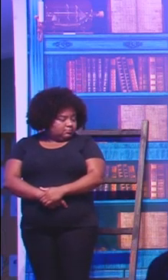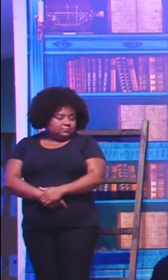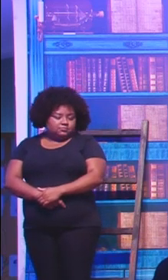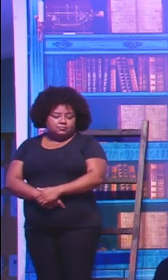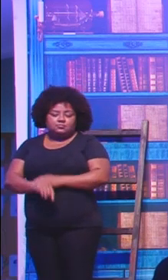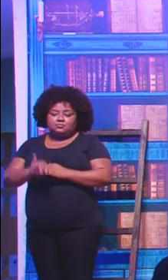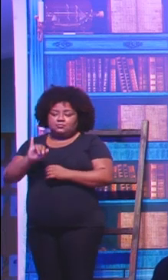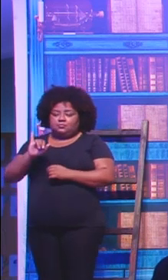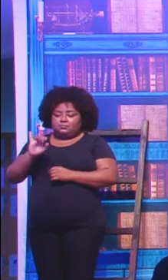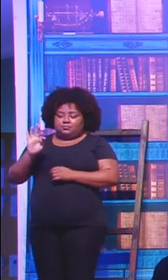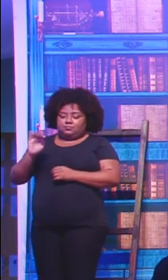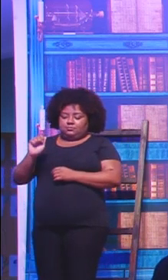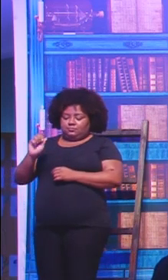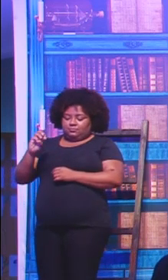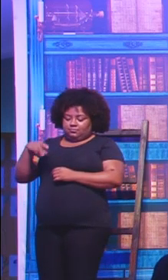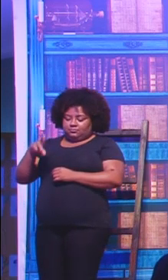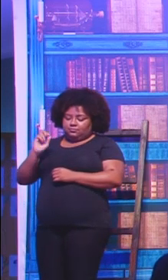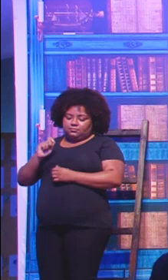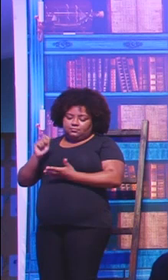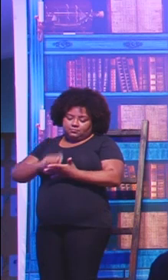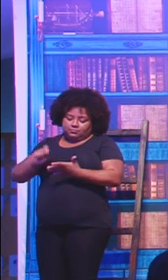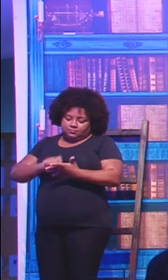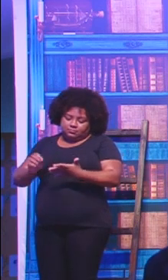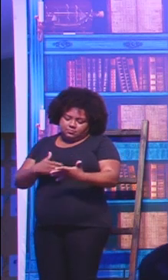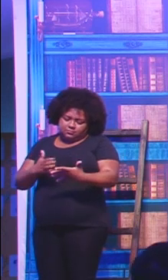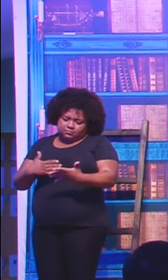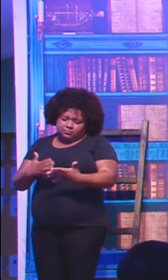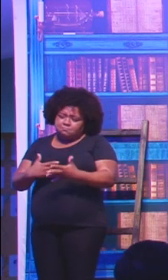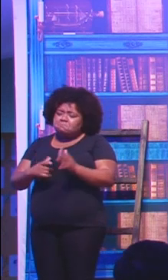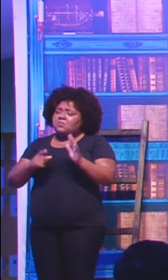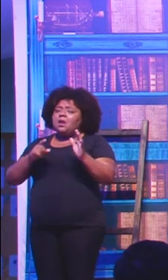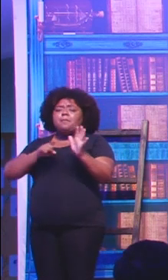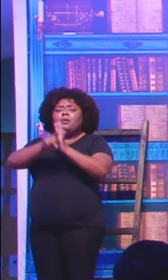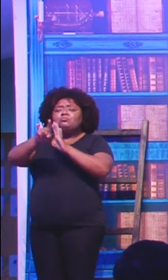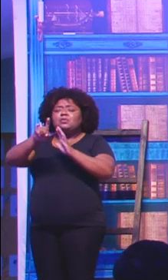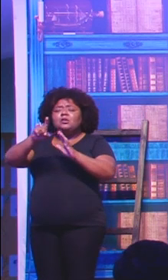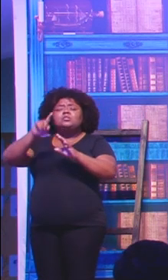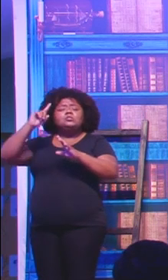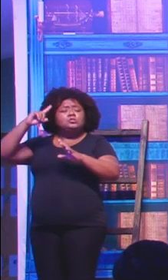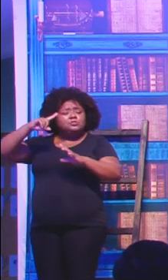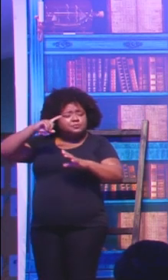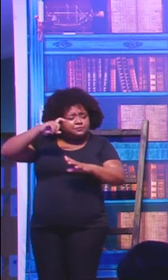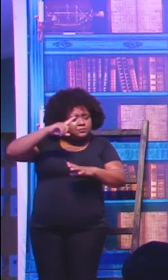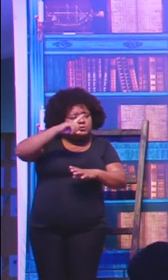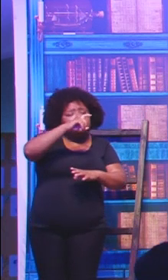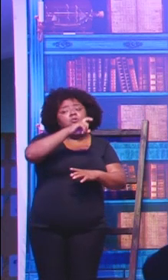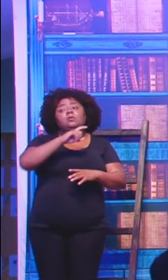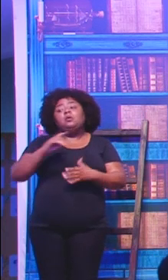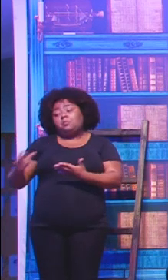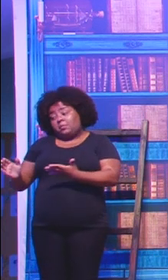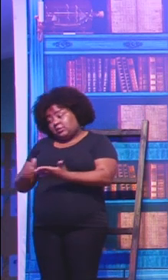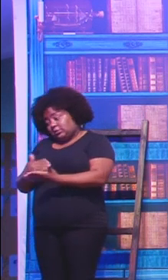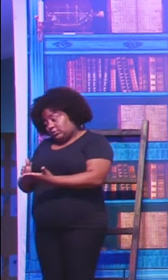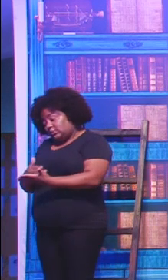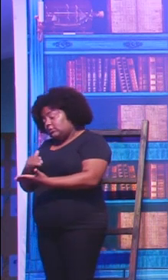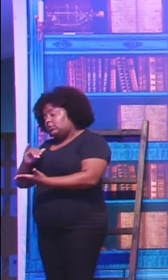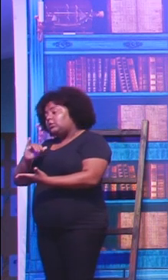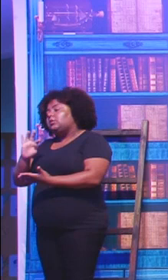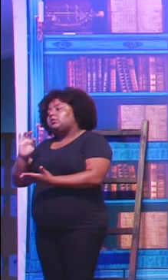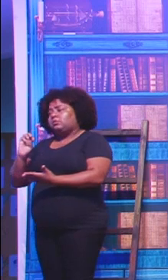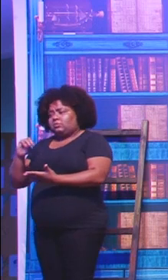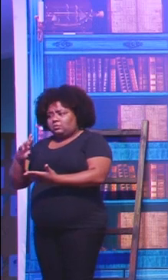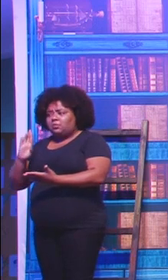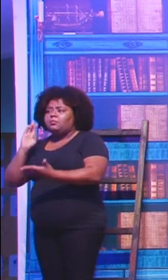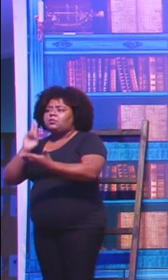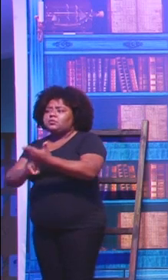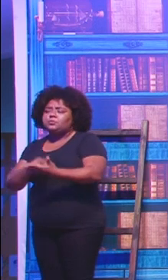Itamar faz uma coisa com esse livro, que é responder uma das perguntas mais difíceis que uma intelectual indiana,